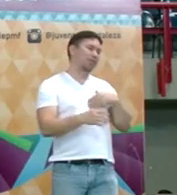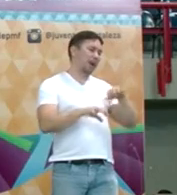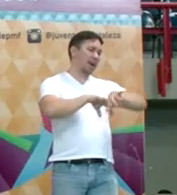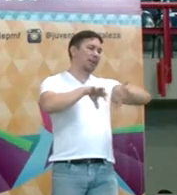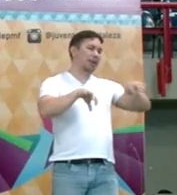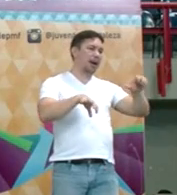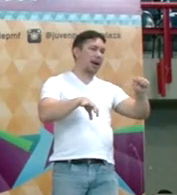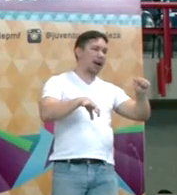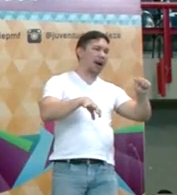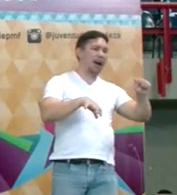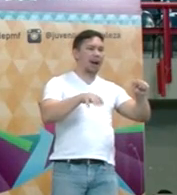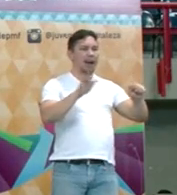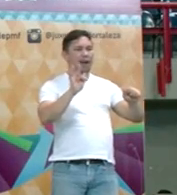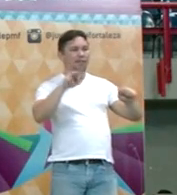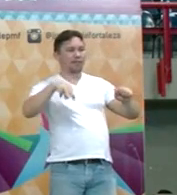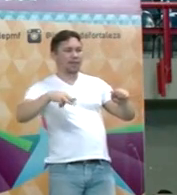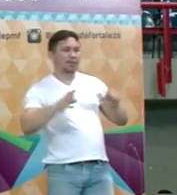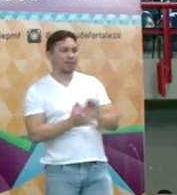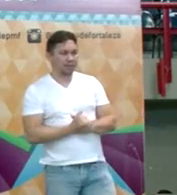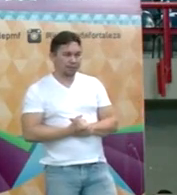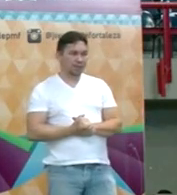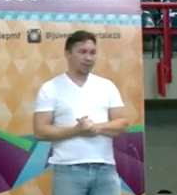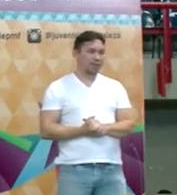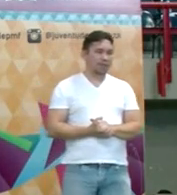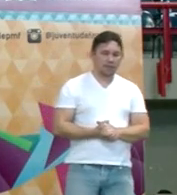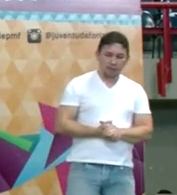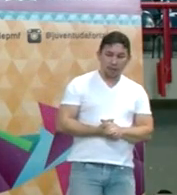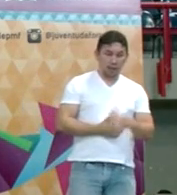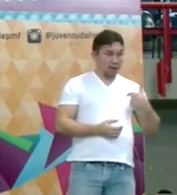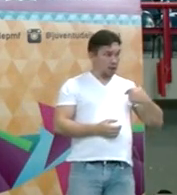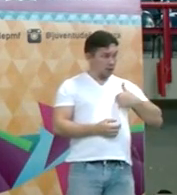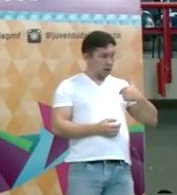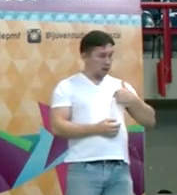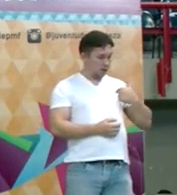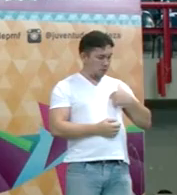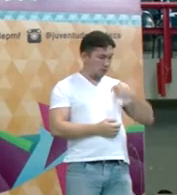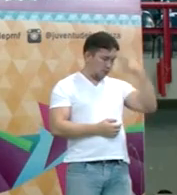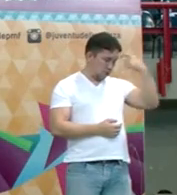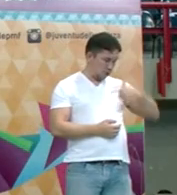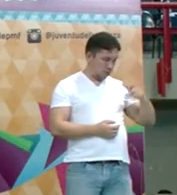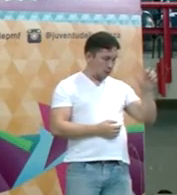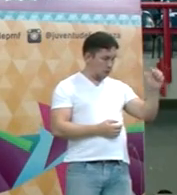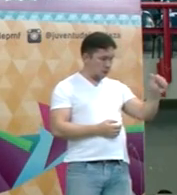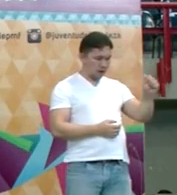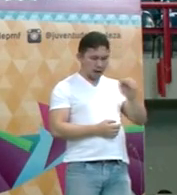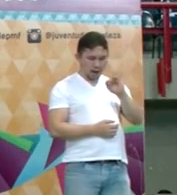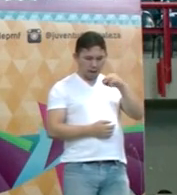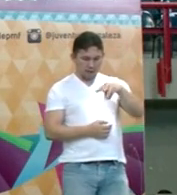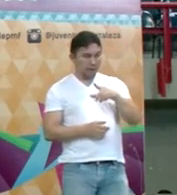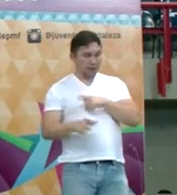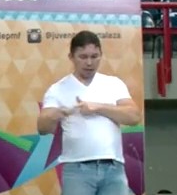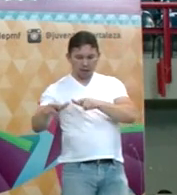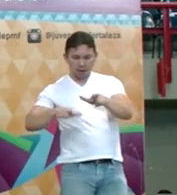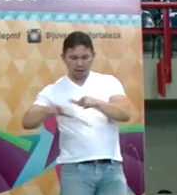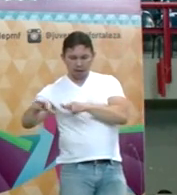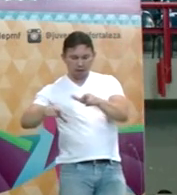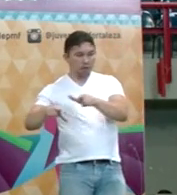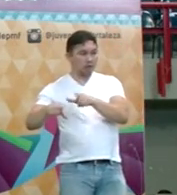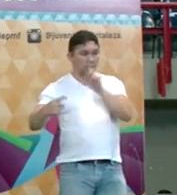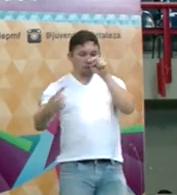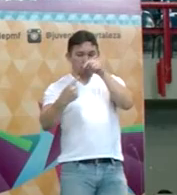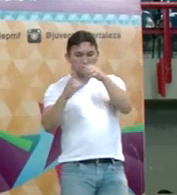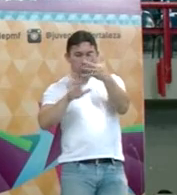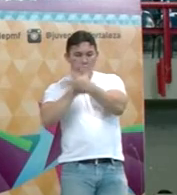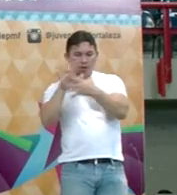é separado, tá? Você diz assim, eu estou aqui a fim de trabalhar noções